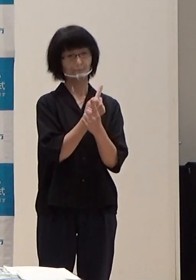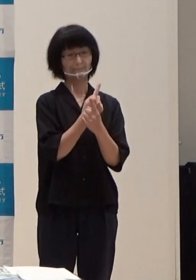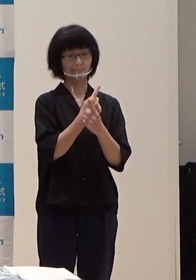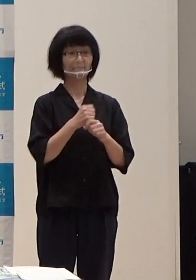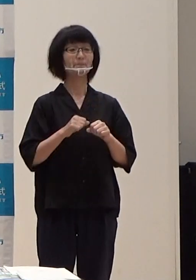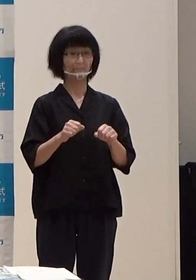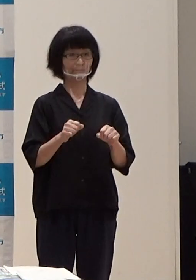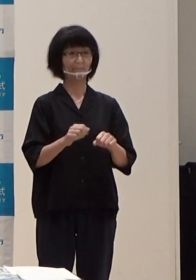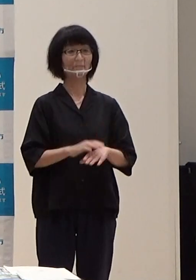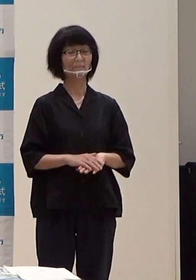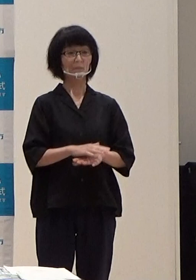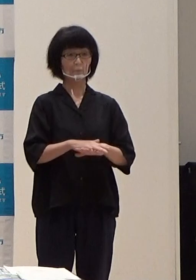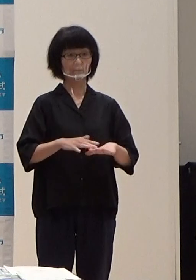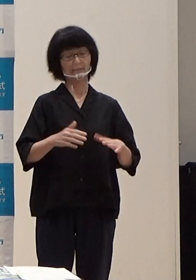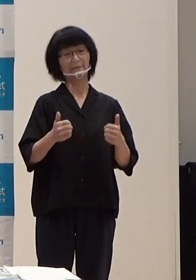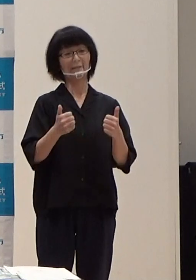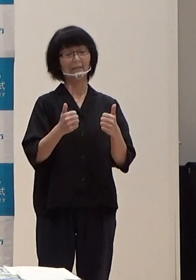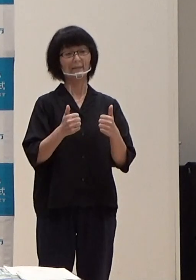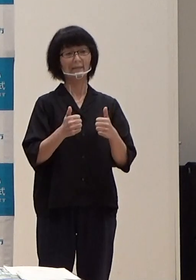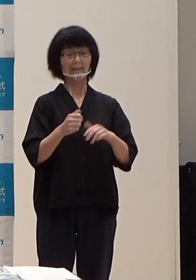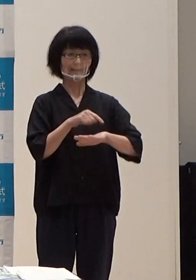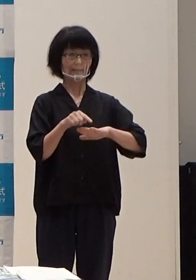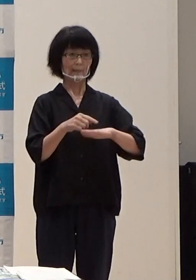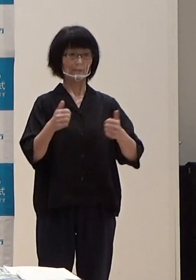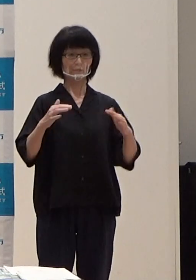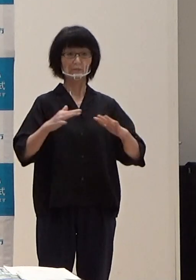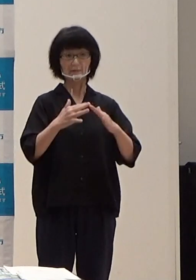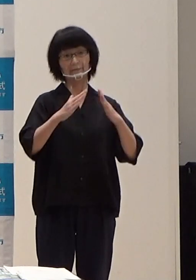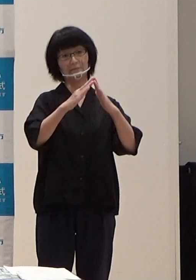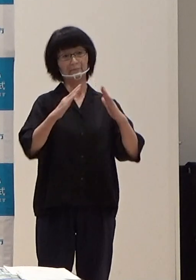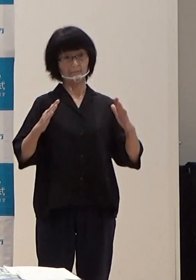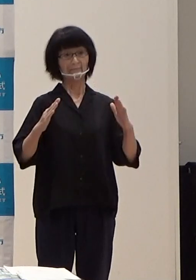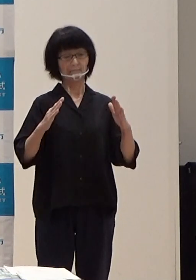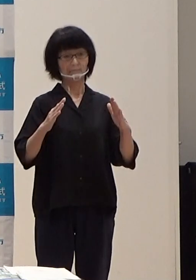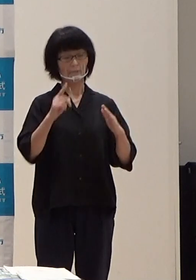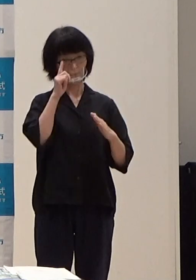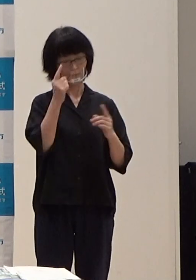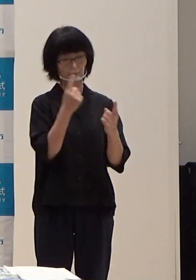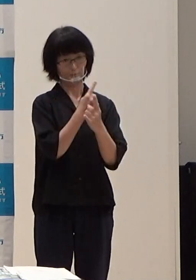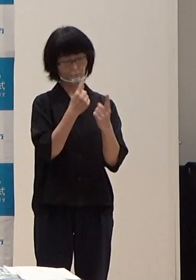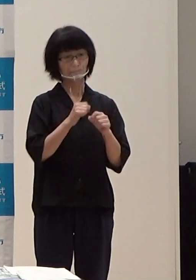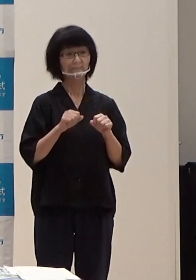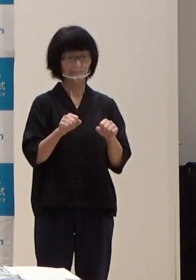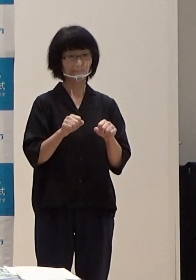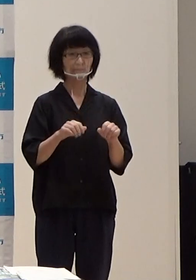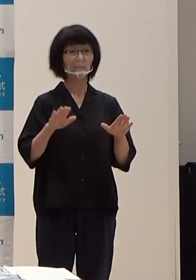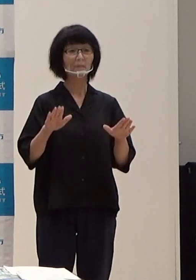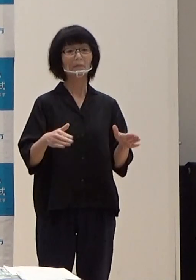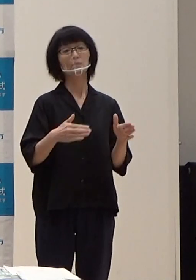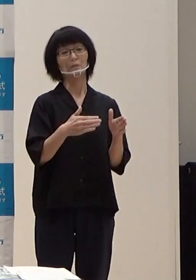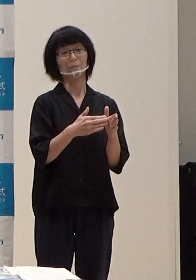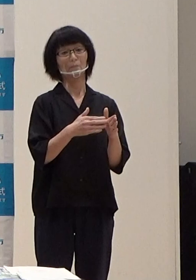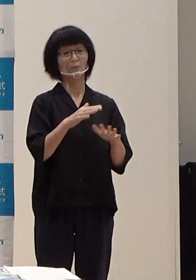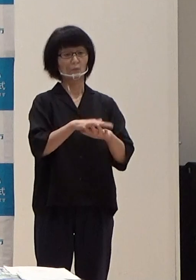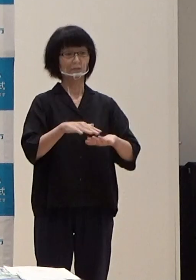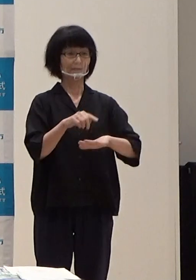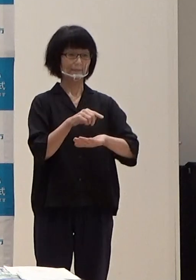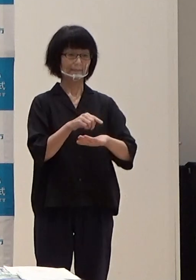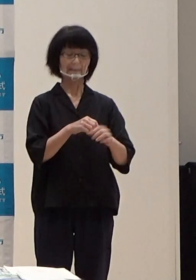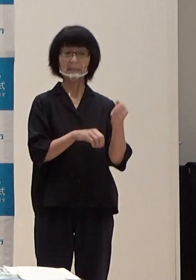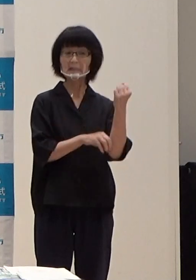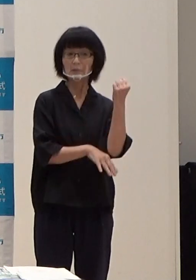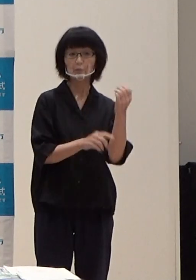都市計画審議会で検討に入るわけでございます。で、今までよりですね、この都市計画マスタープ